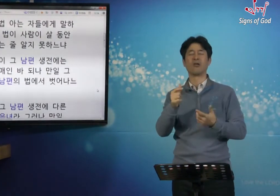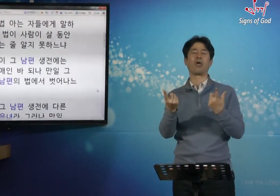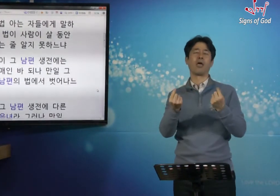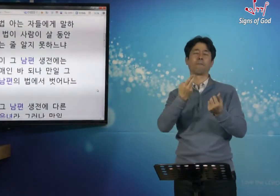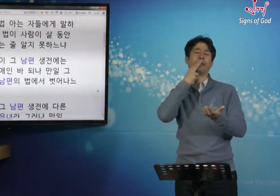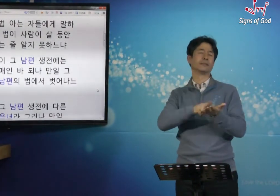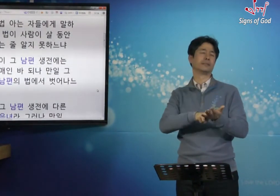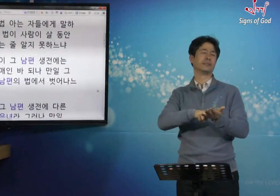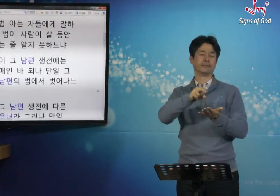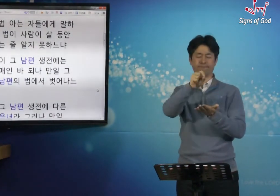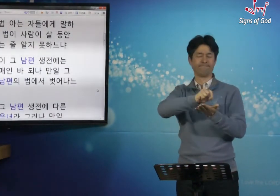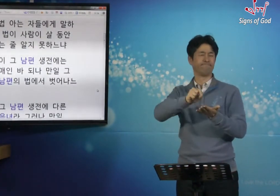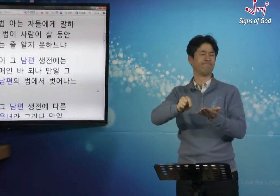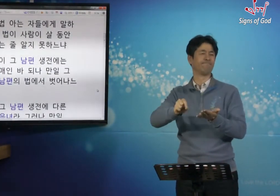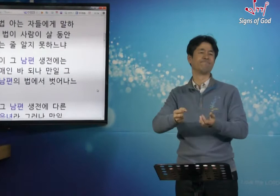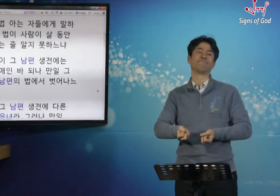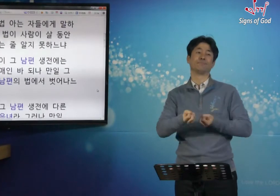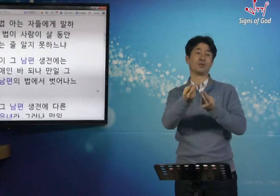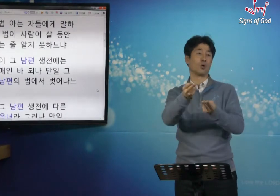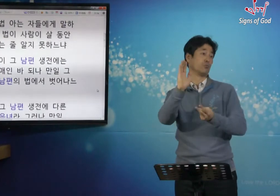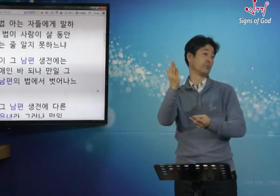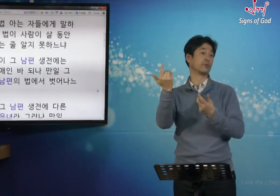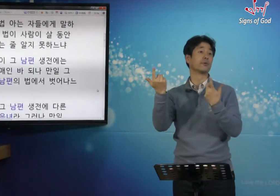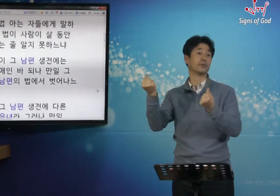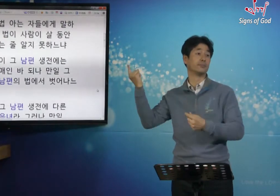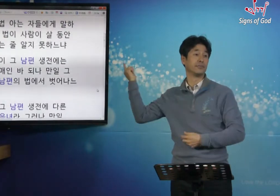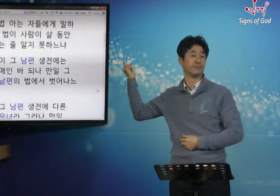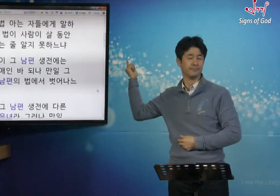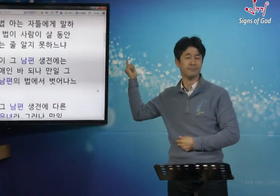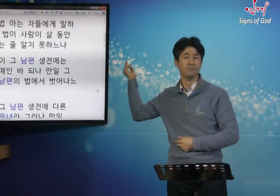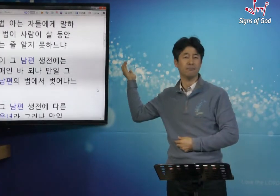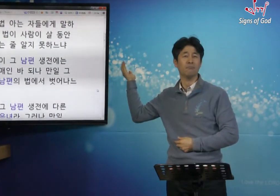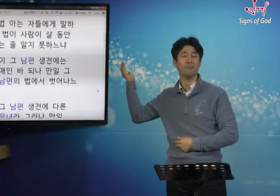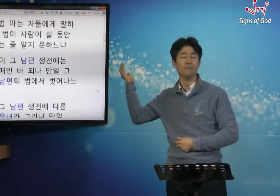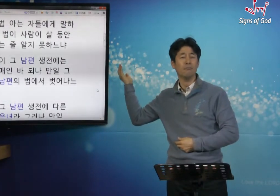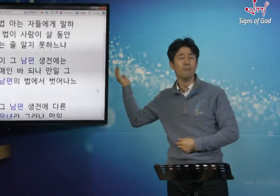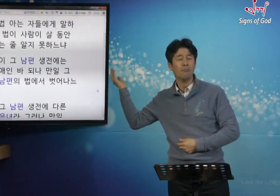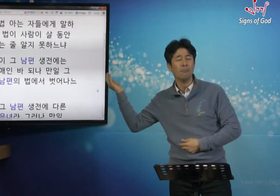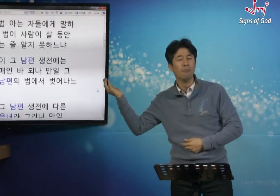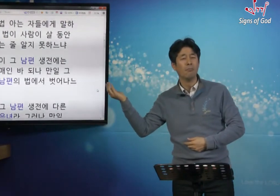보면서 안타까워 여기며 이제 로마 교회에 편지를 보내는 것이죠.